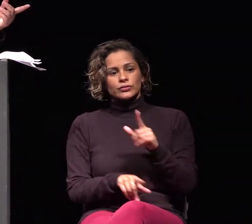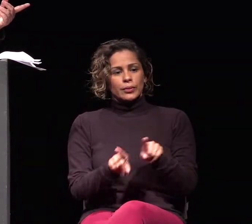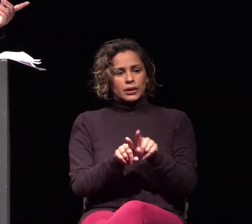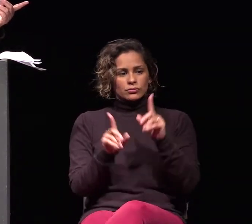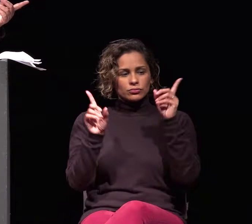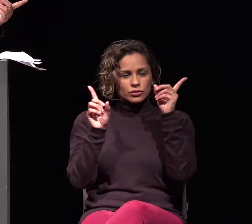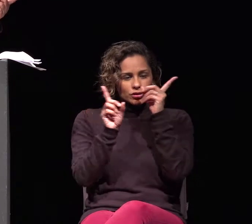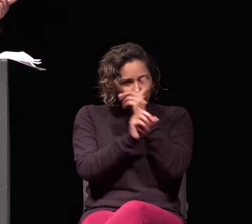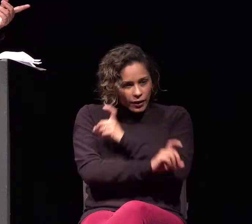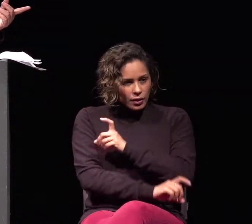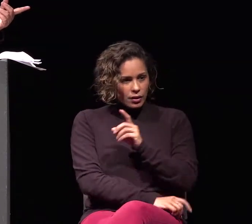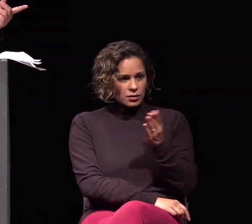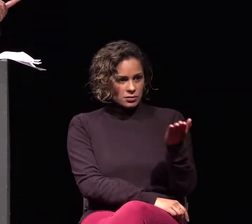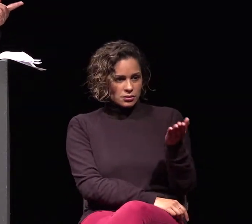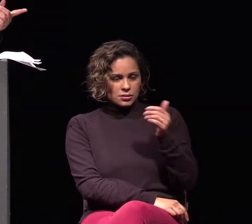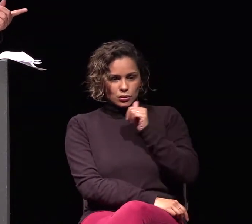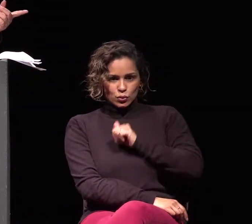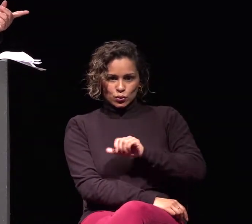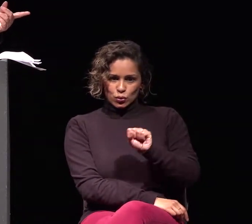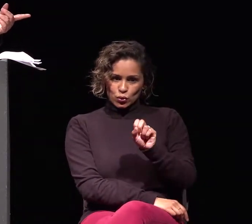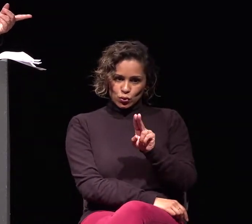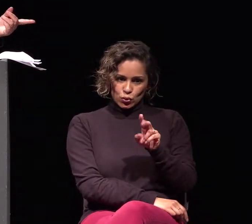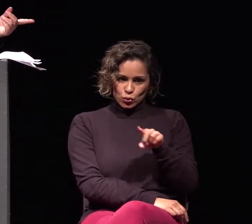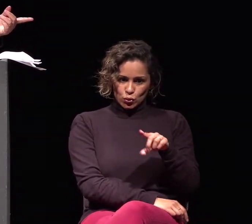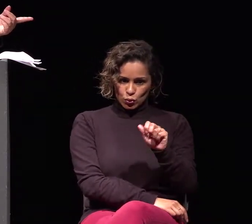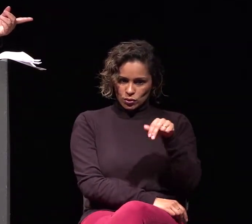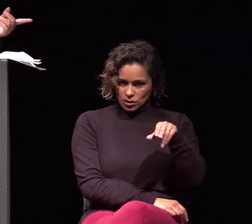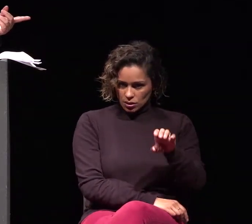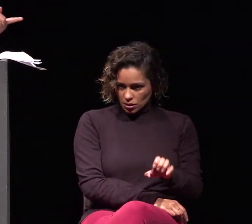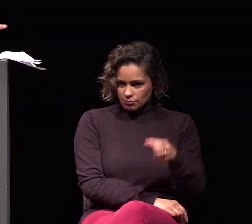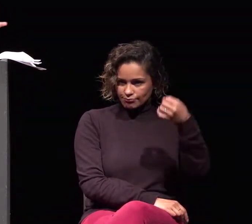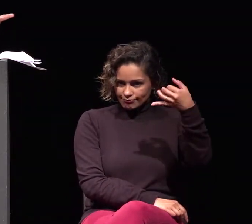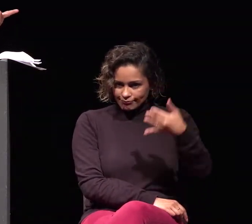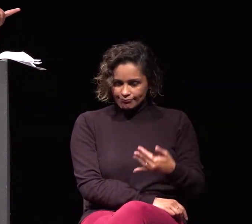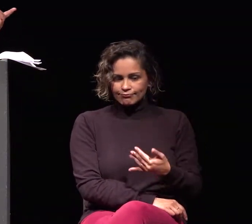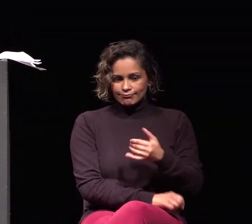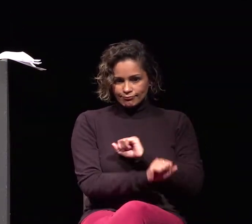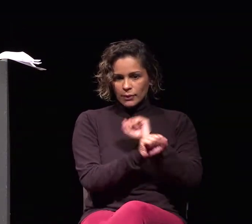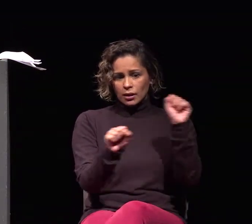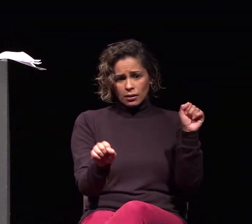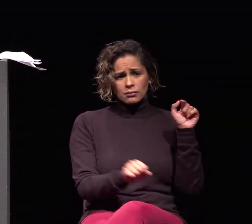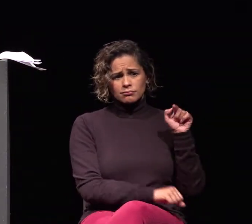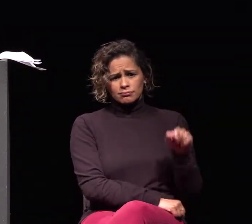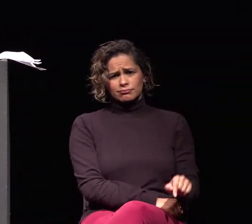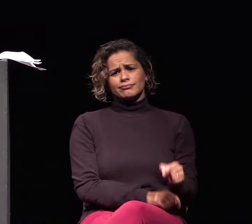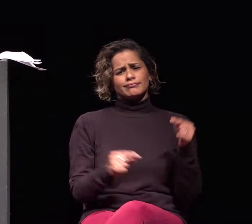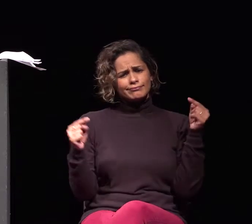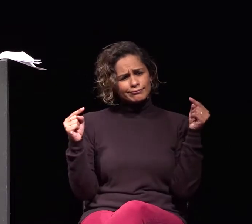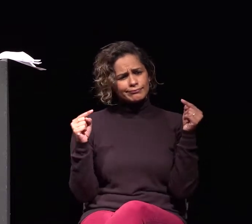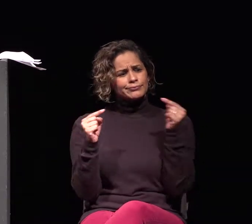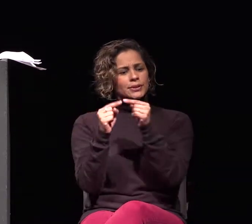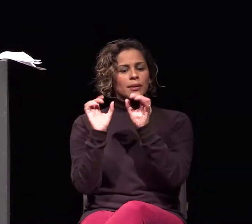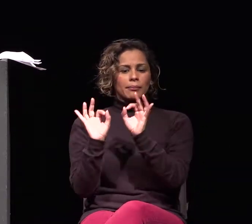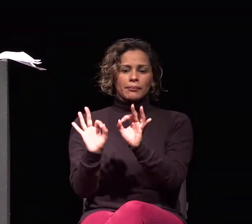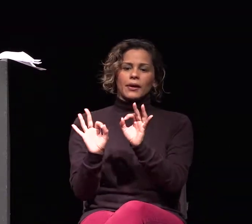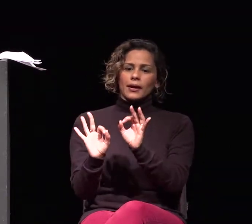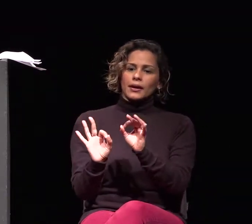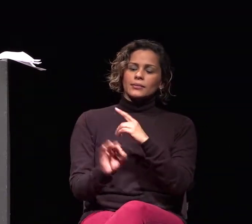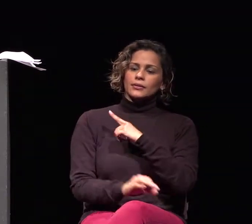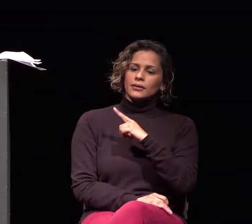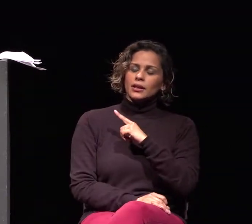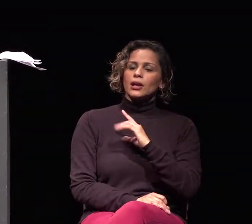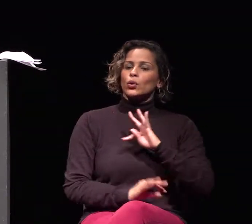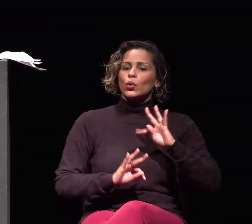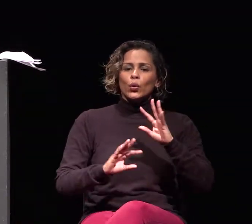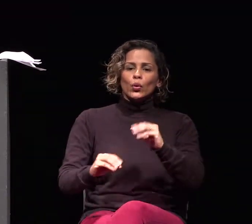Suzane Jardim traz aqui nessa manhã, tem tudo a ver, gente. É um processo de construção, vai consolidando,